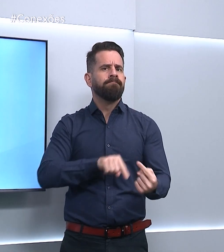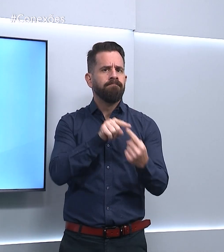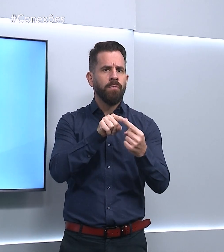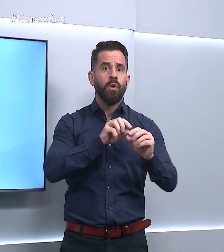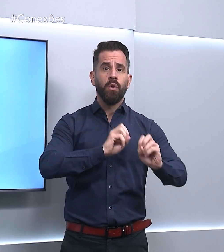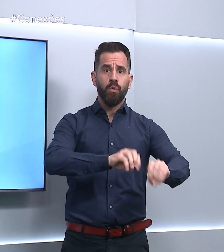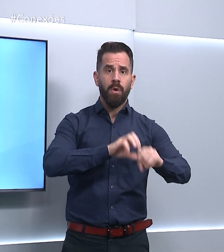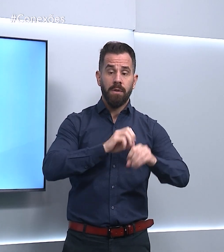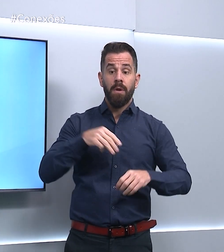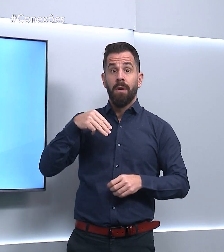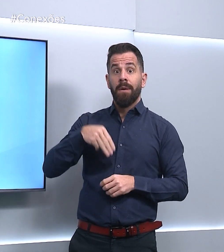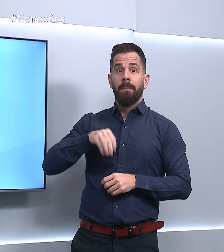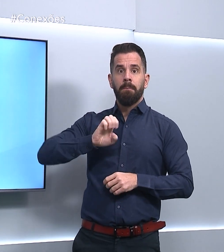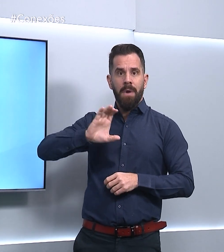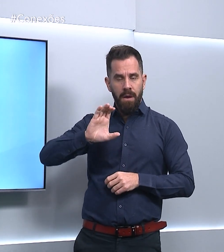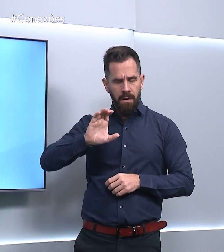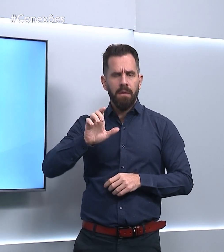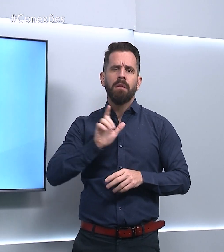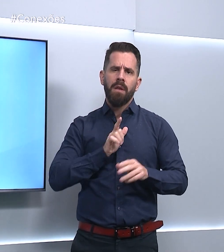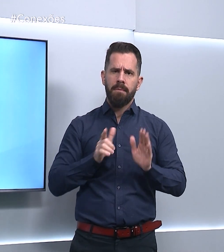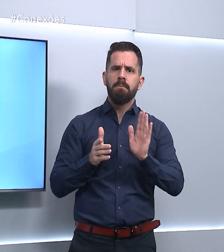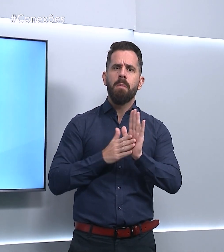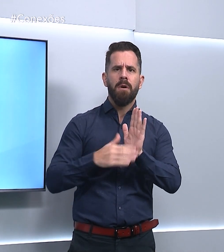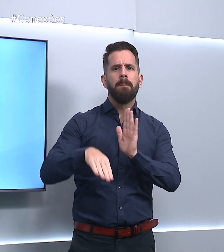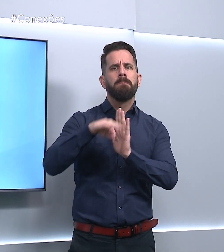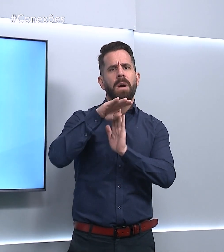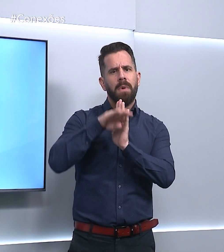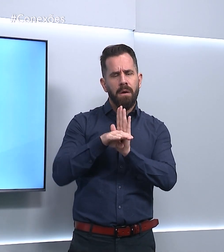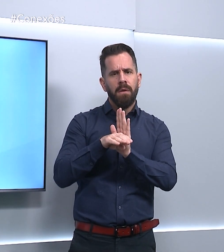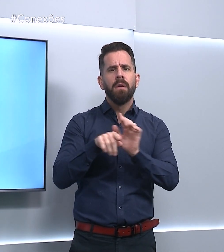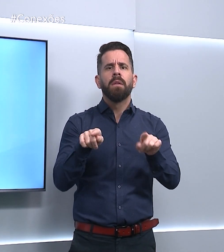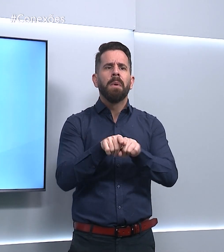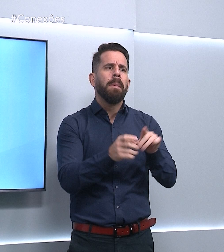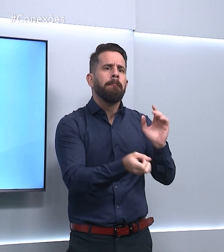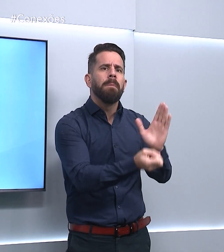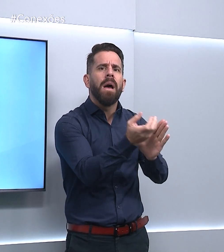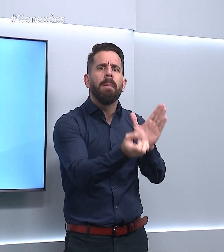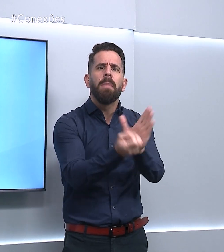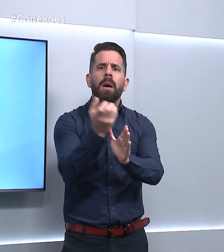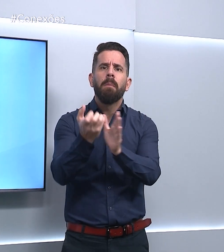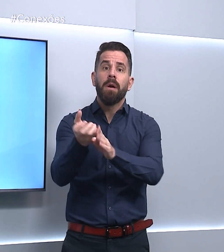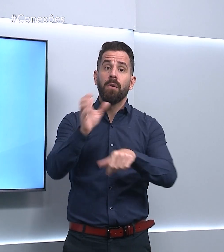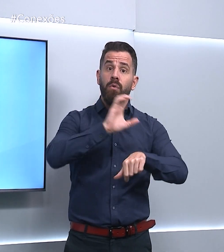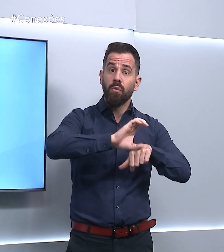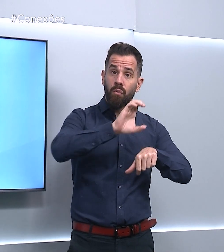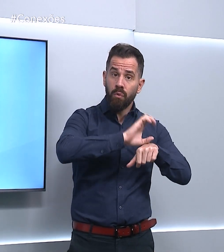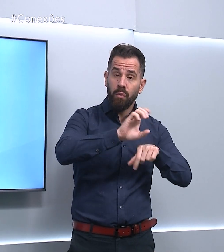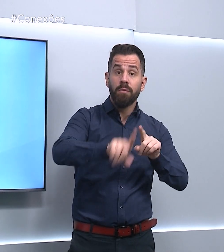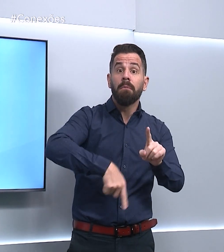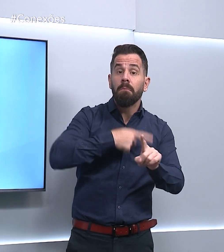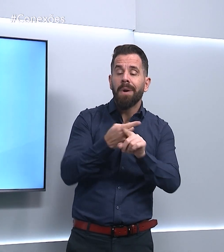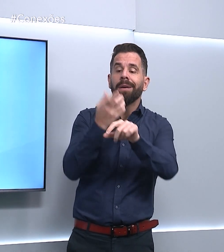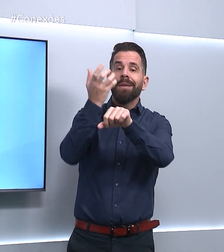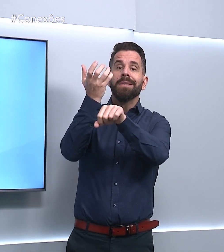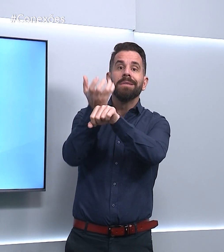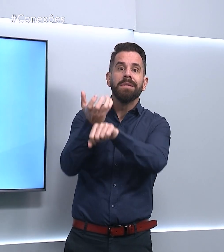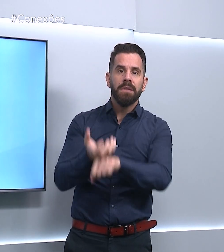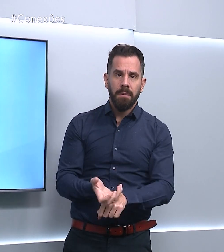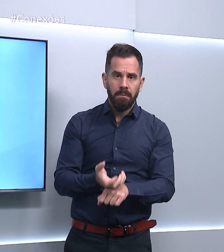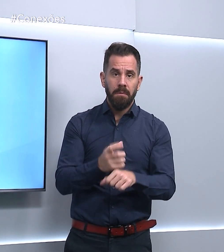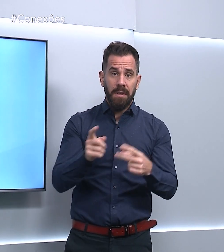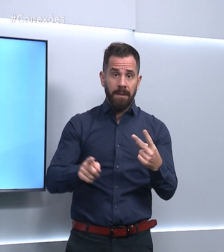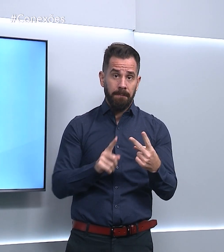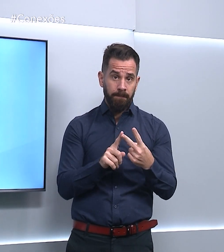pelo MEC, estão iniciativas relacionadas à criação de cursos e disciplinas na graduação, bolsas